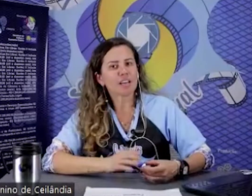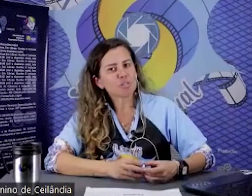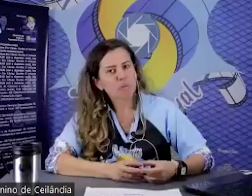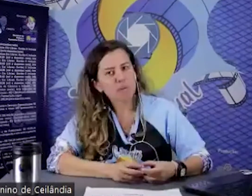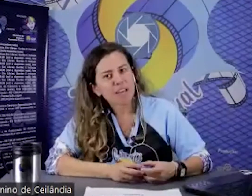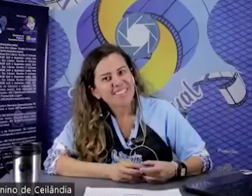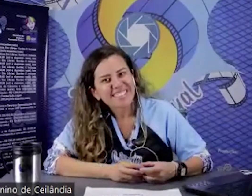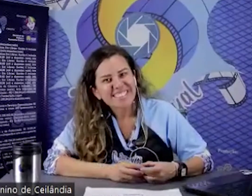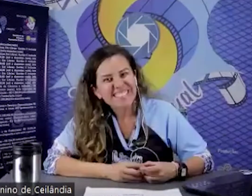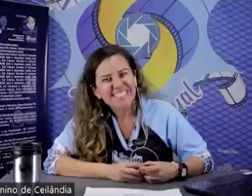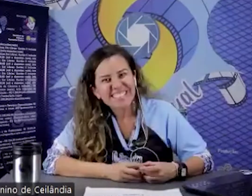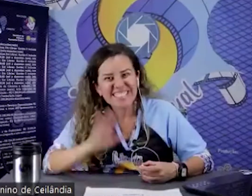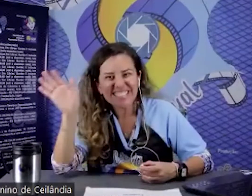seu bebê aí. Ui.